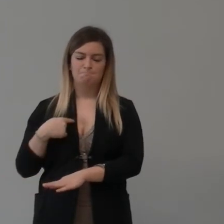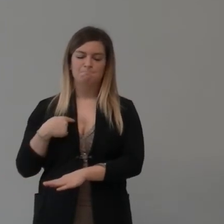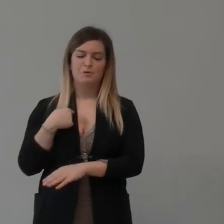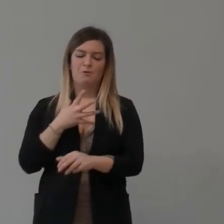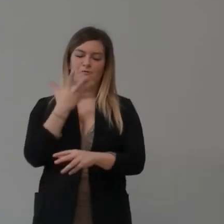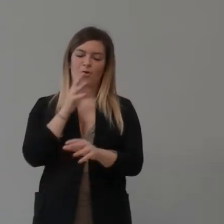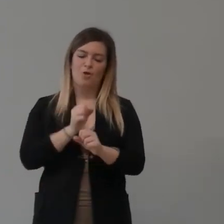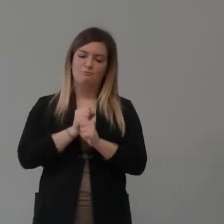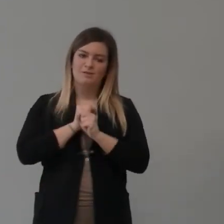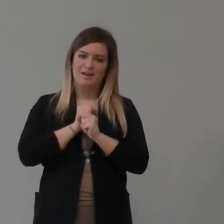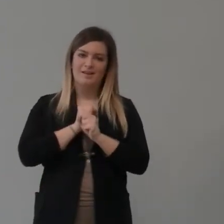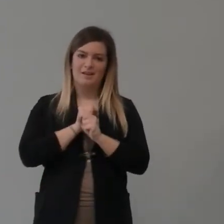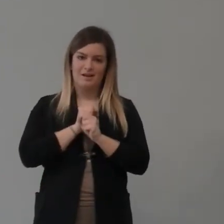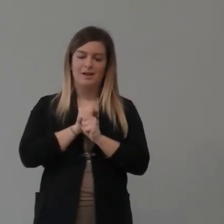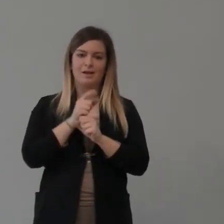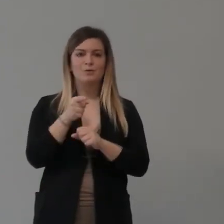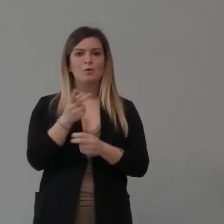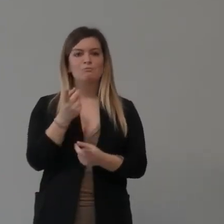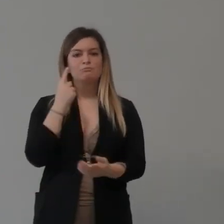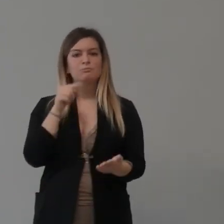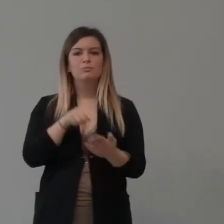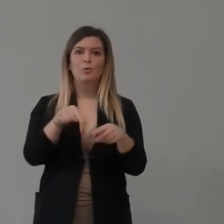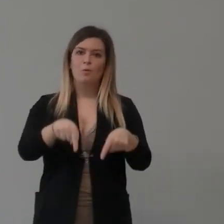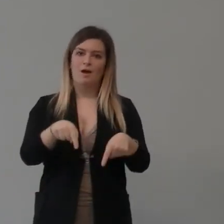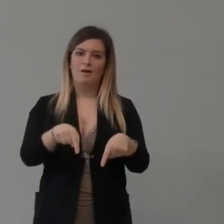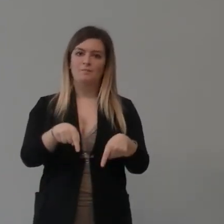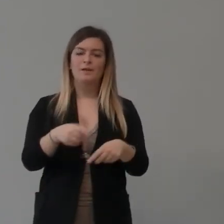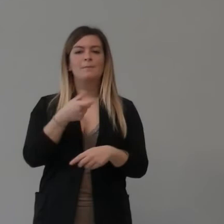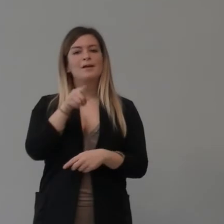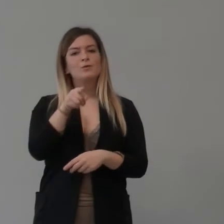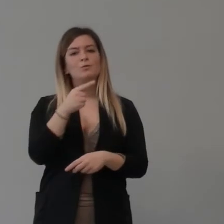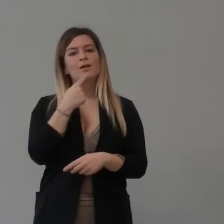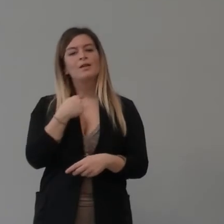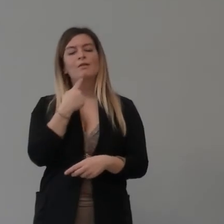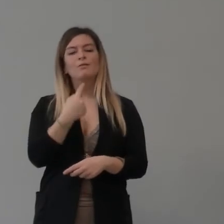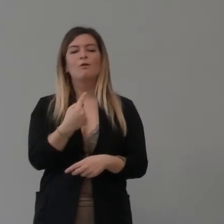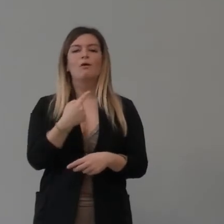Perché tu l'hai ripiegato dicendo: aspettami perché mi servi.